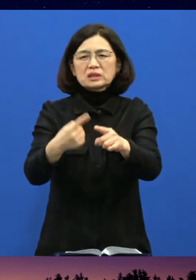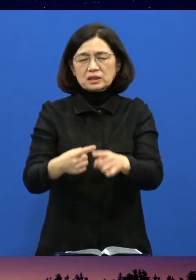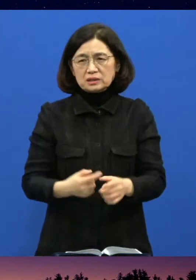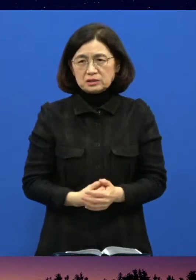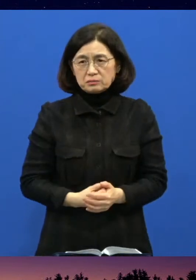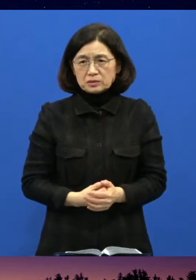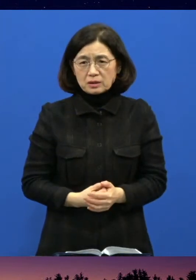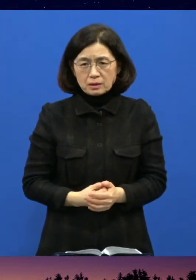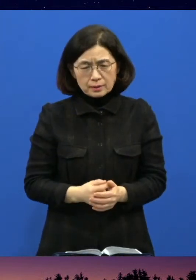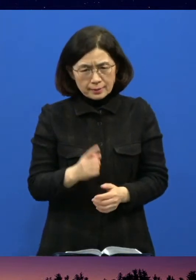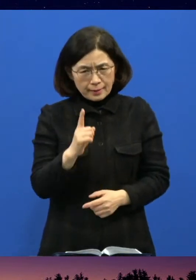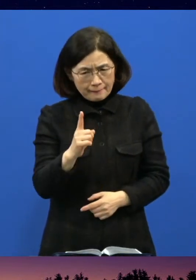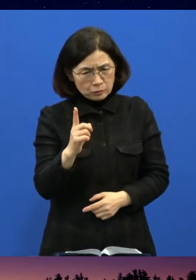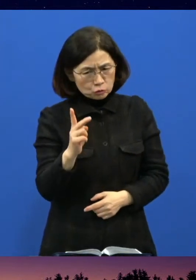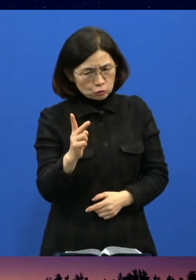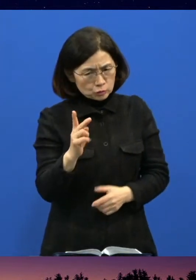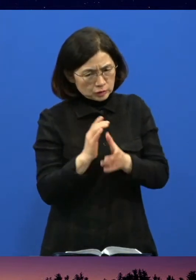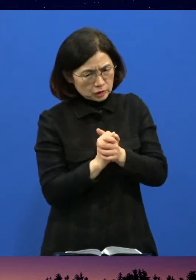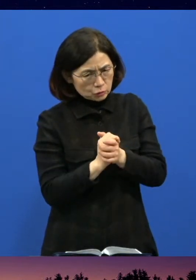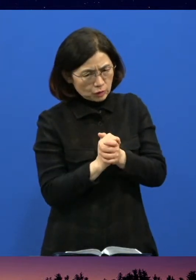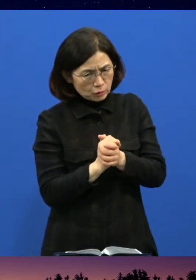해주지 않으면 그냥 포기해버려요.